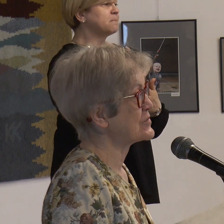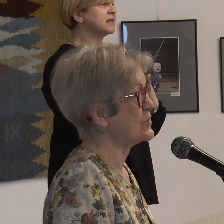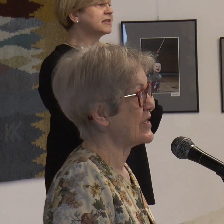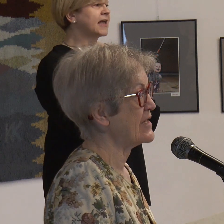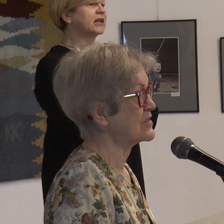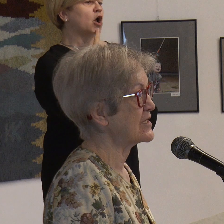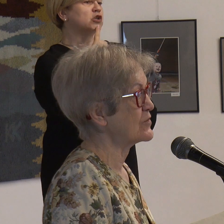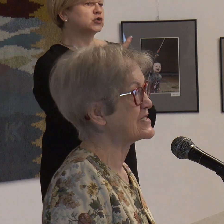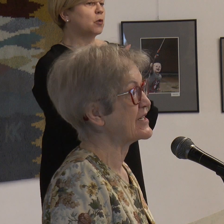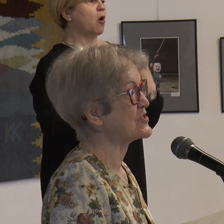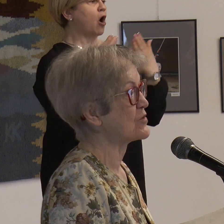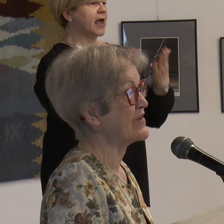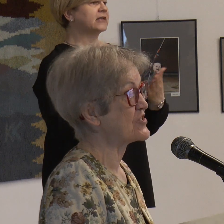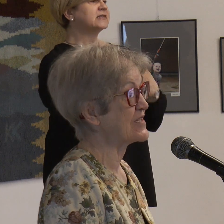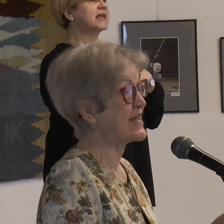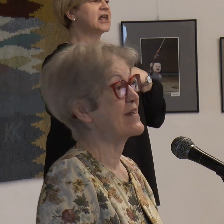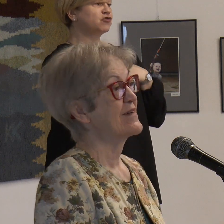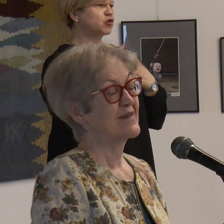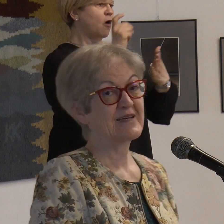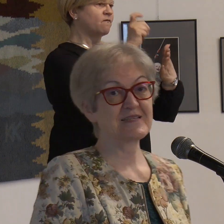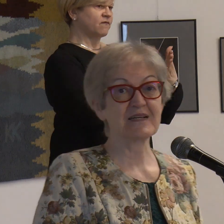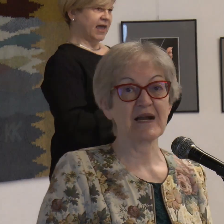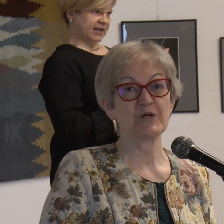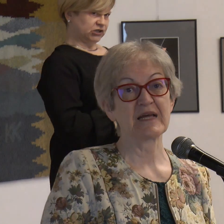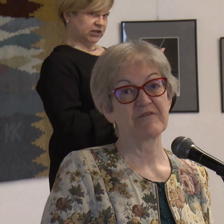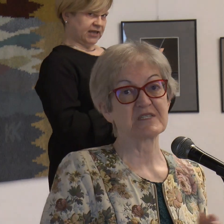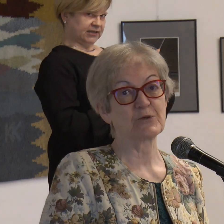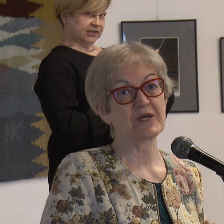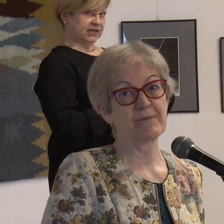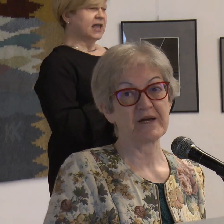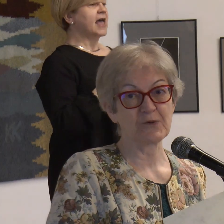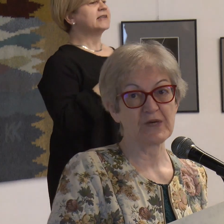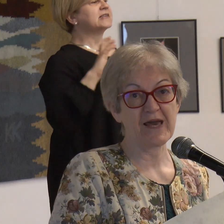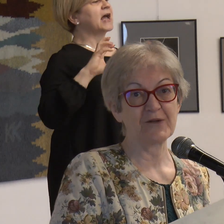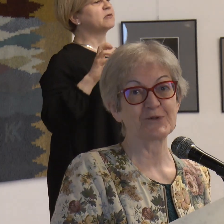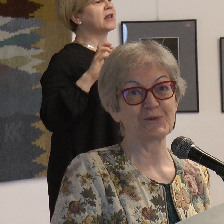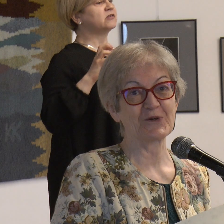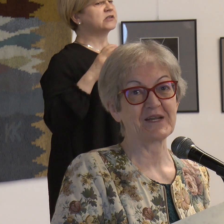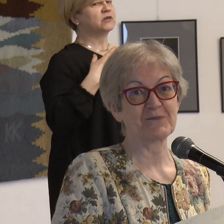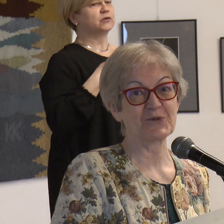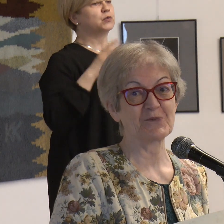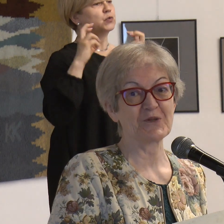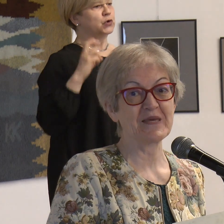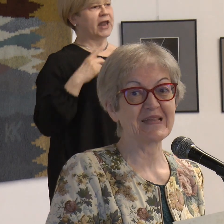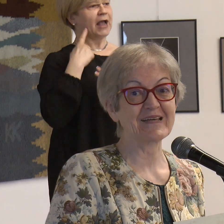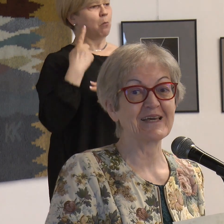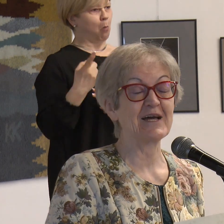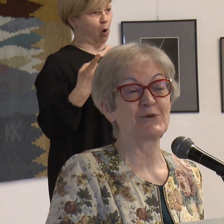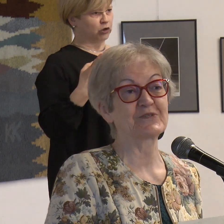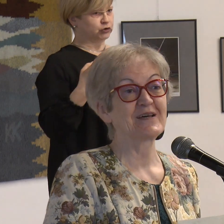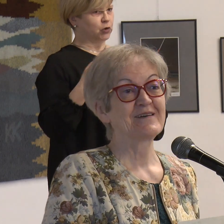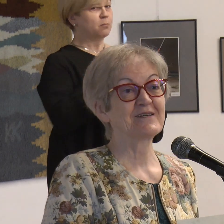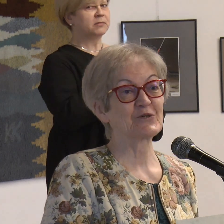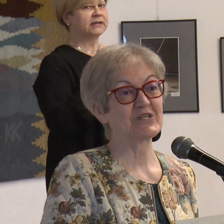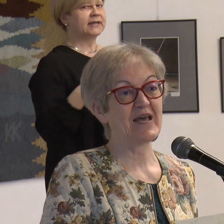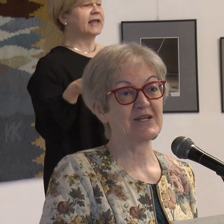csak azt tudom ajánlani, hogy szeressük a verset, de ezt inkább a televízió képernyője előtt ülőknek mondom, hogy mindenki